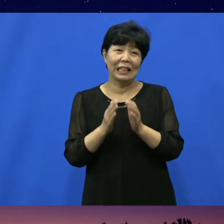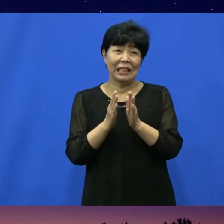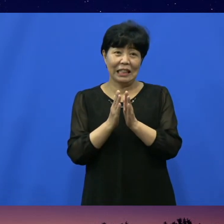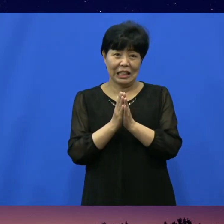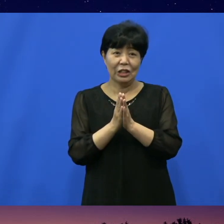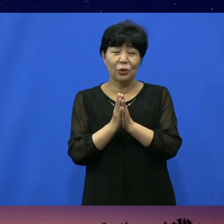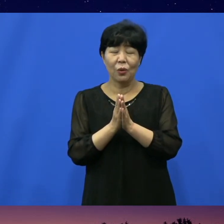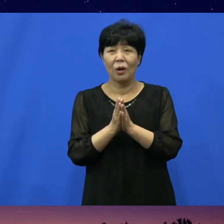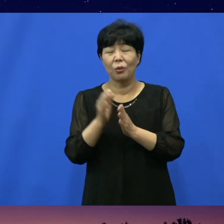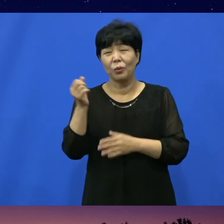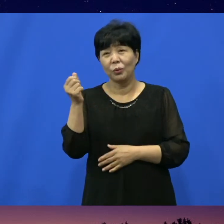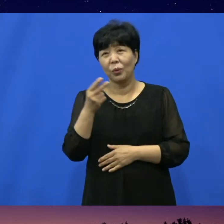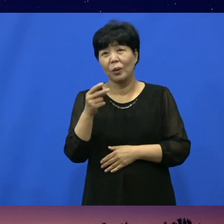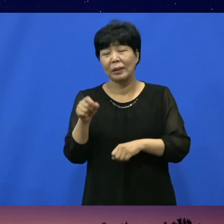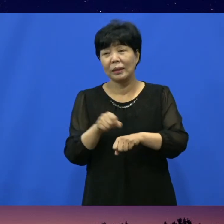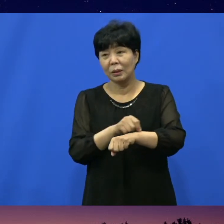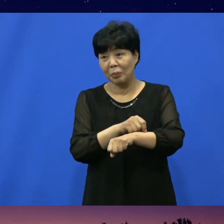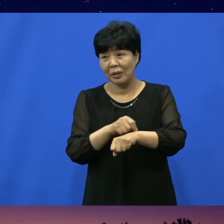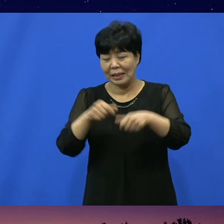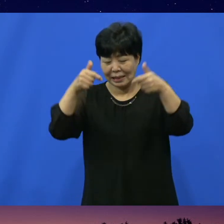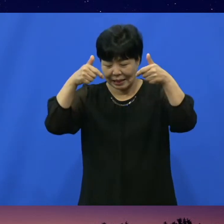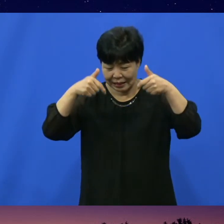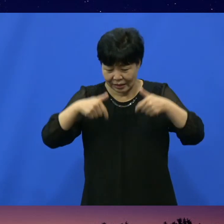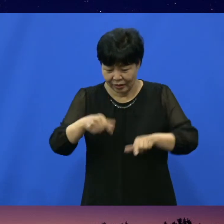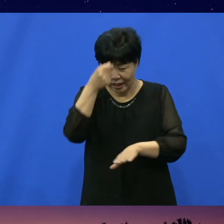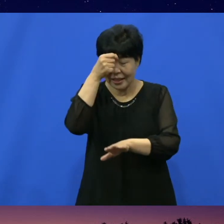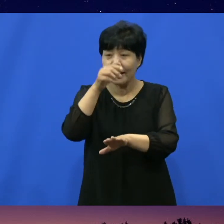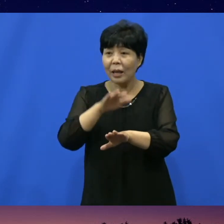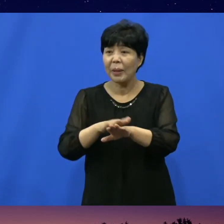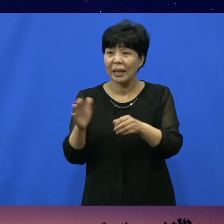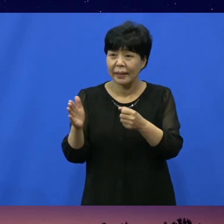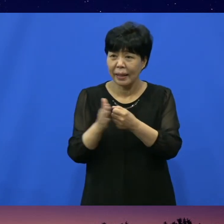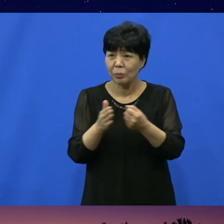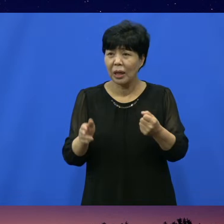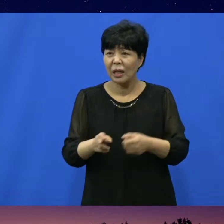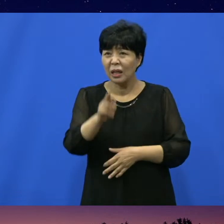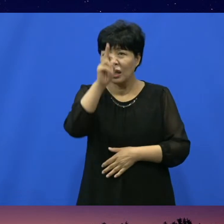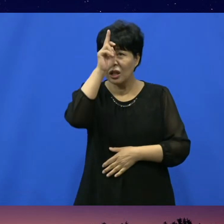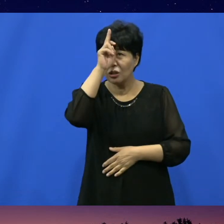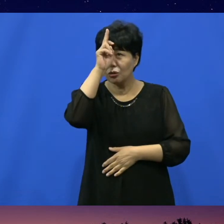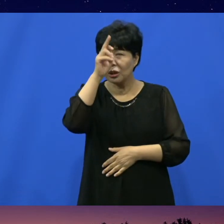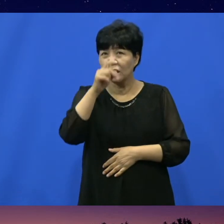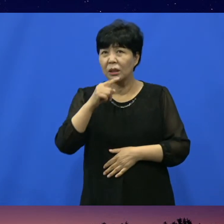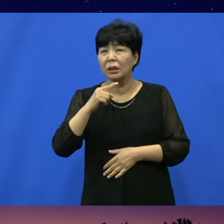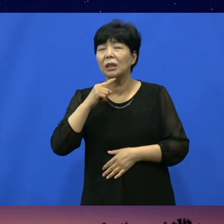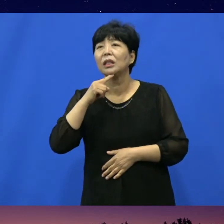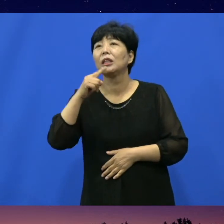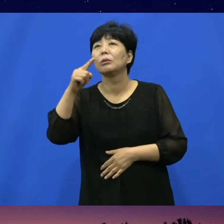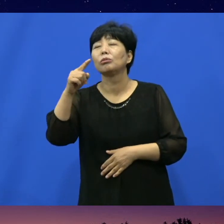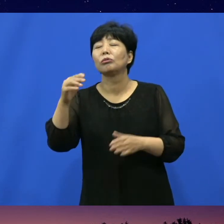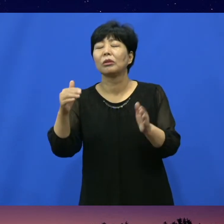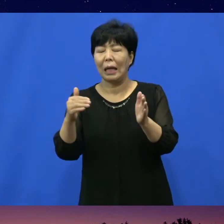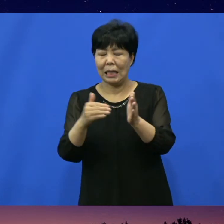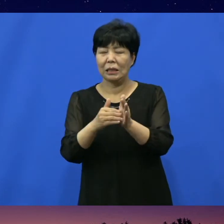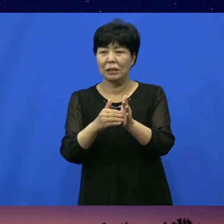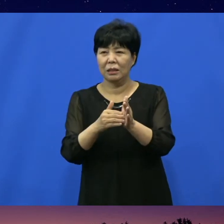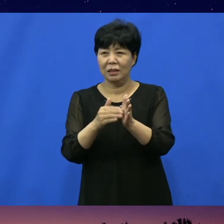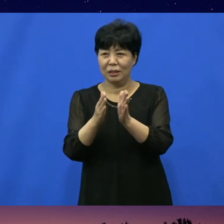기도하고 특별히 철야하기 때문에 12시 1분까지 기도하고 하셔야 돼요. 그래야 철야가 돼요. 그러니까